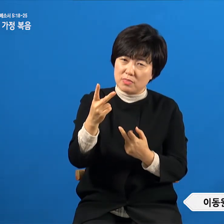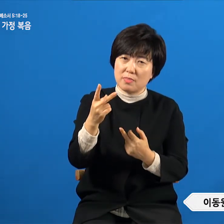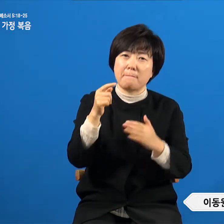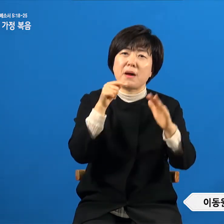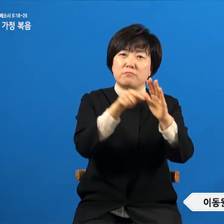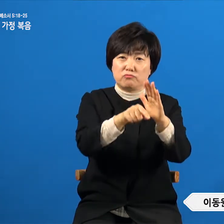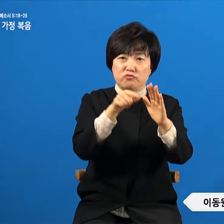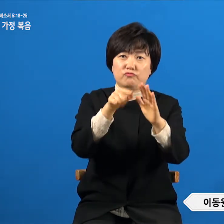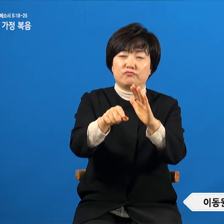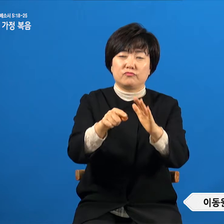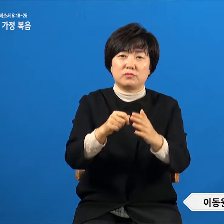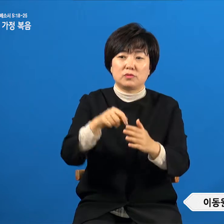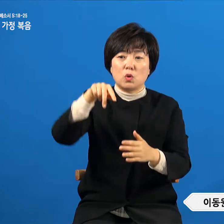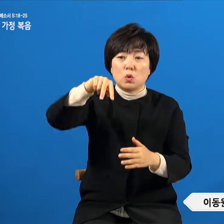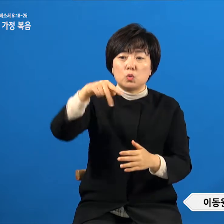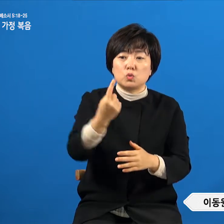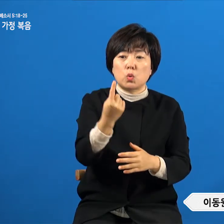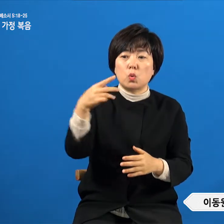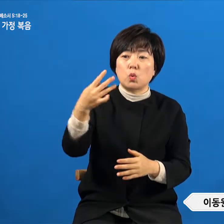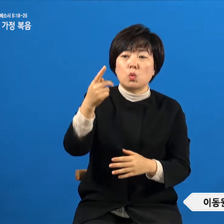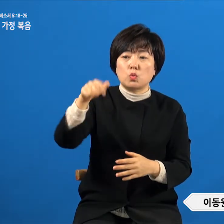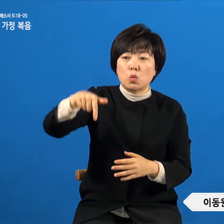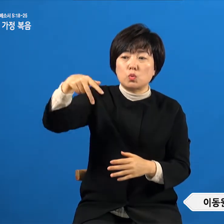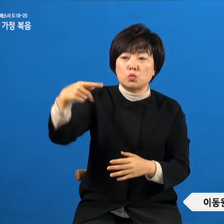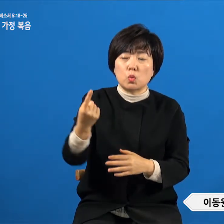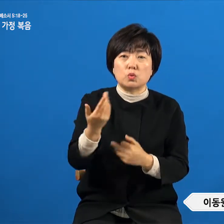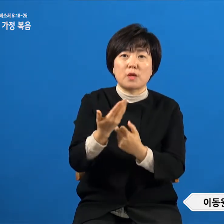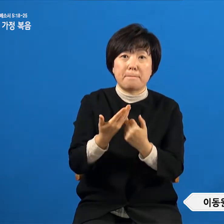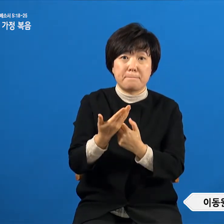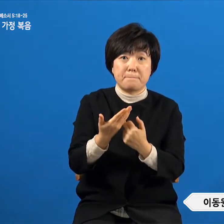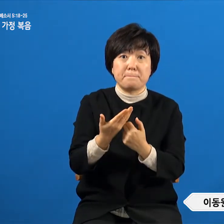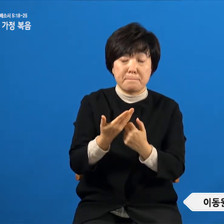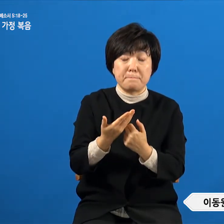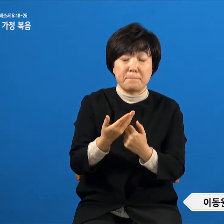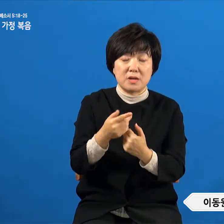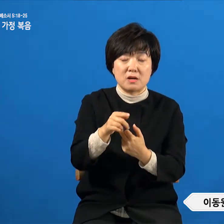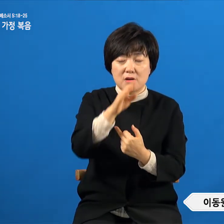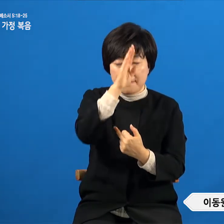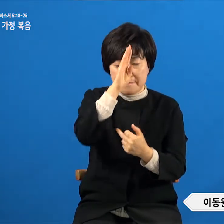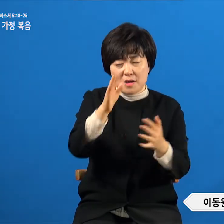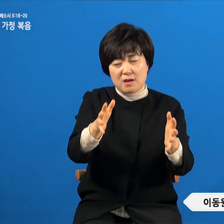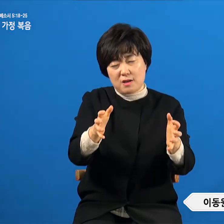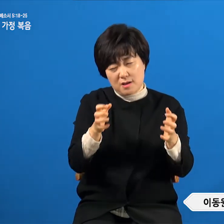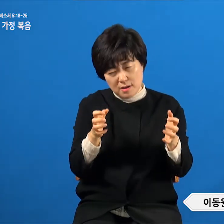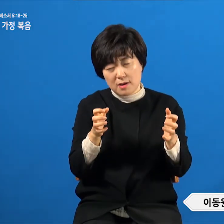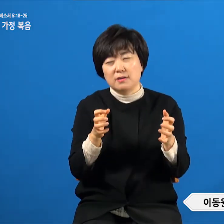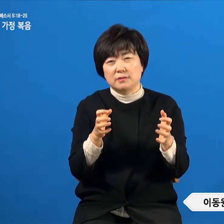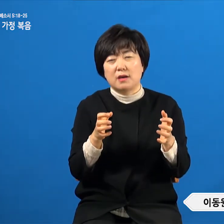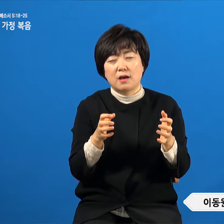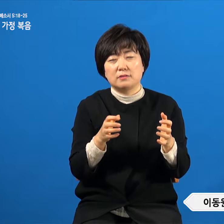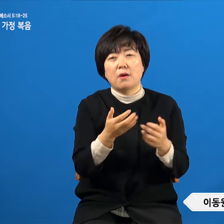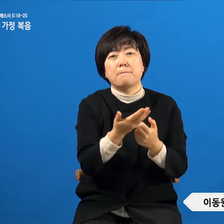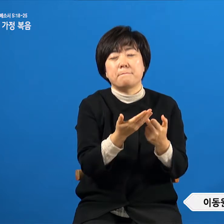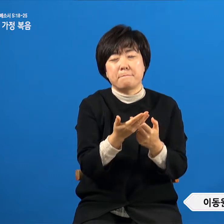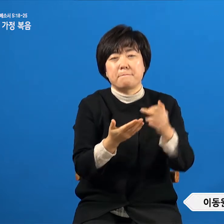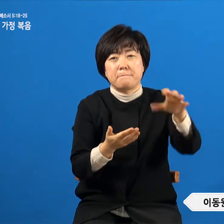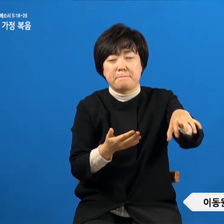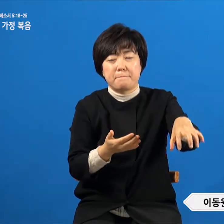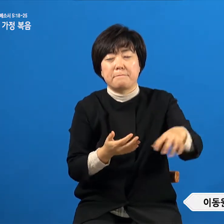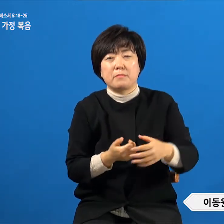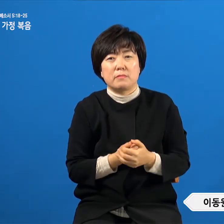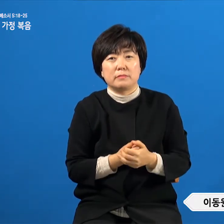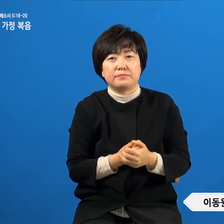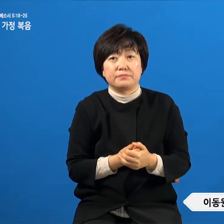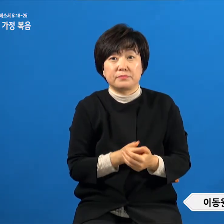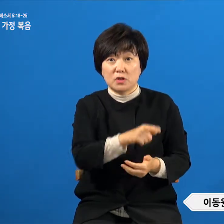수 있는 기회가 있었습니다. 소록도라는 섬은 잘 아시는 것처럼 나환자들의 섬, 한센시병 환자들의 섬으로 알려져